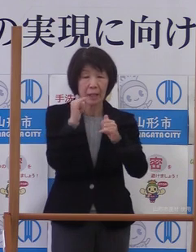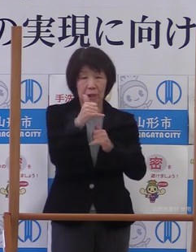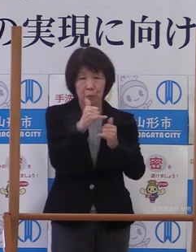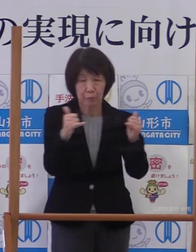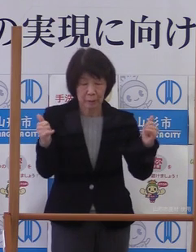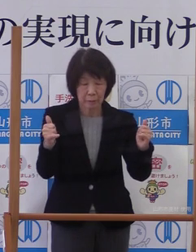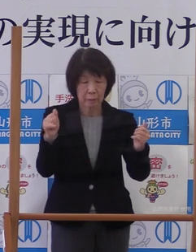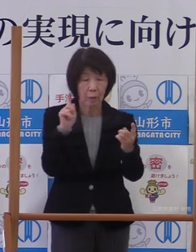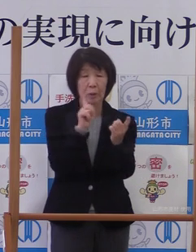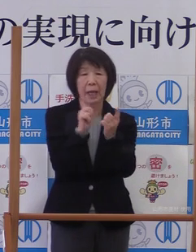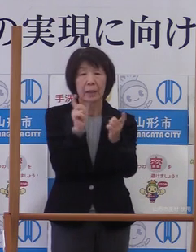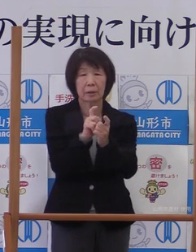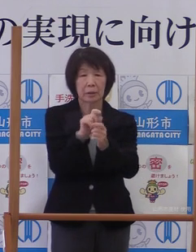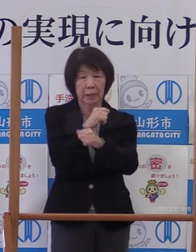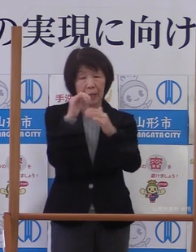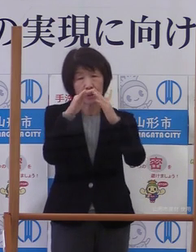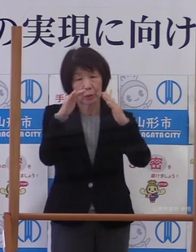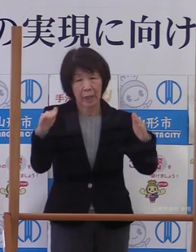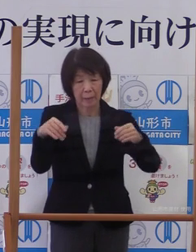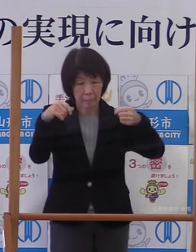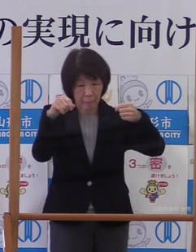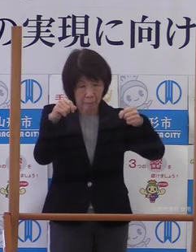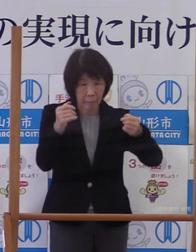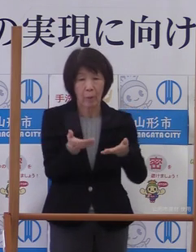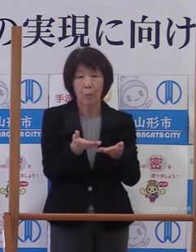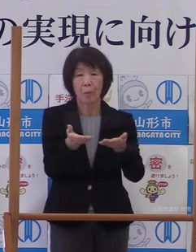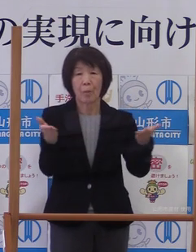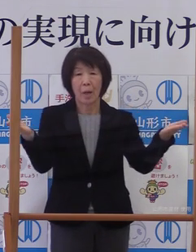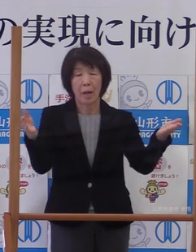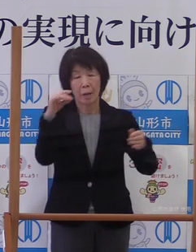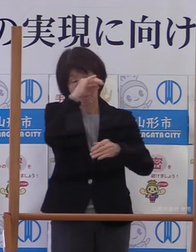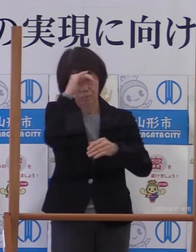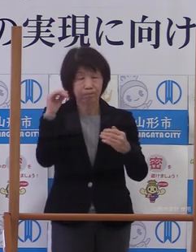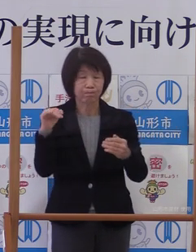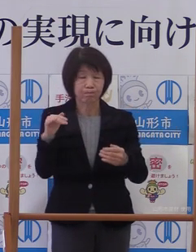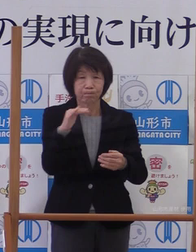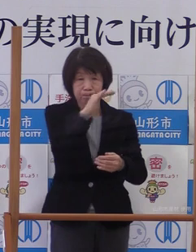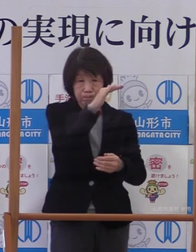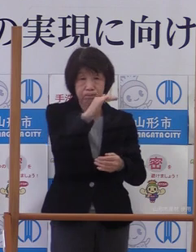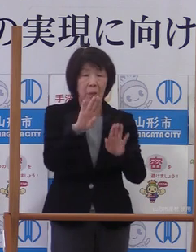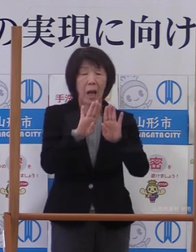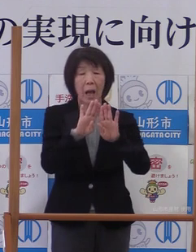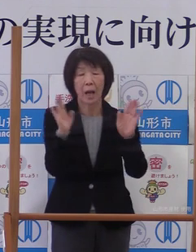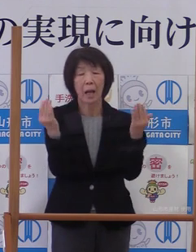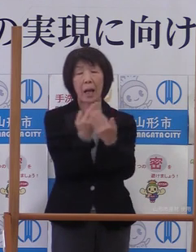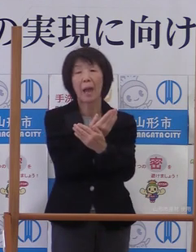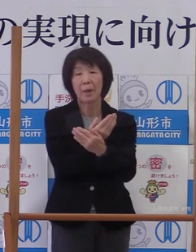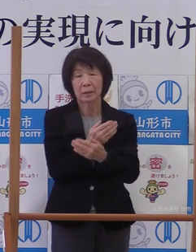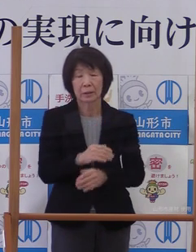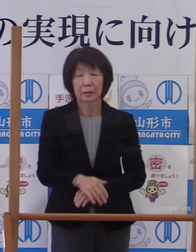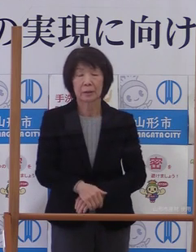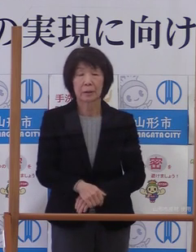修会の開催やリーフレットの配布等を行い、意識啓発を図ります。